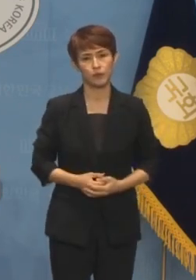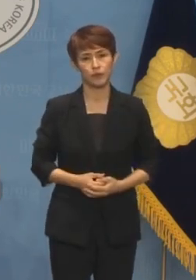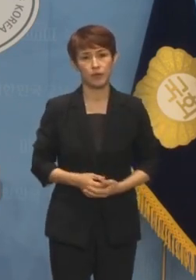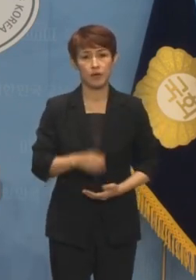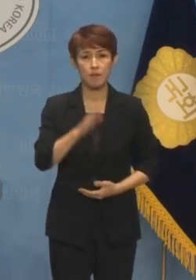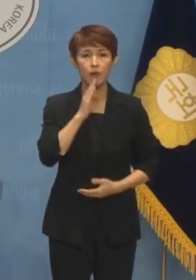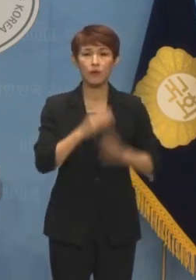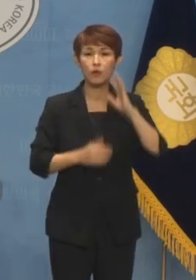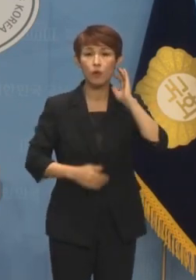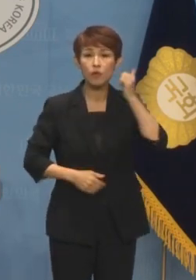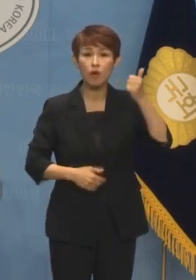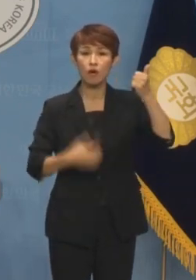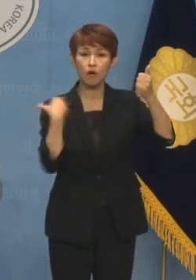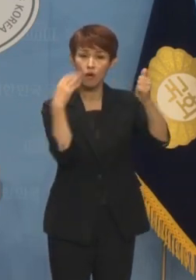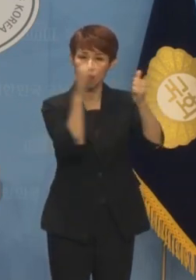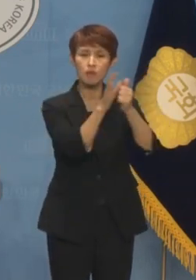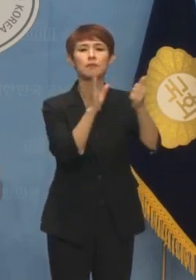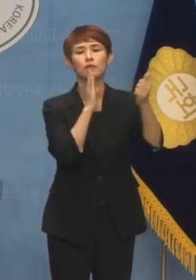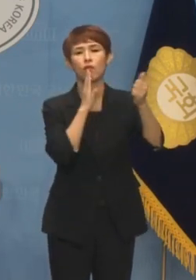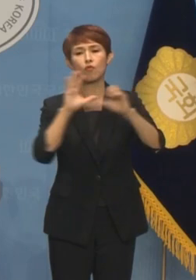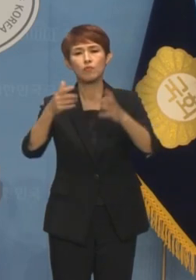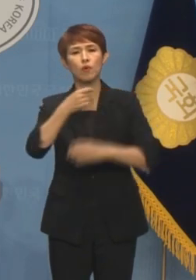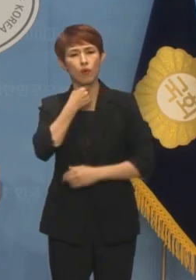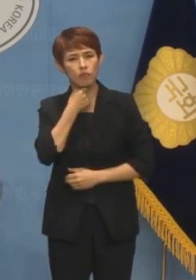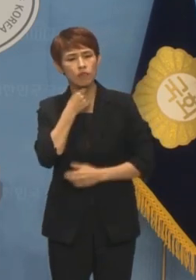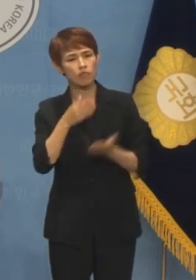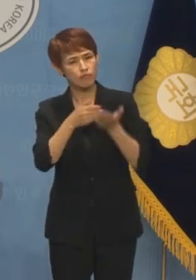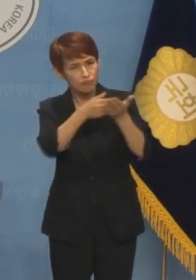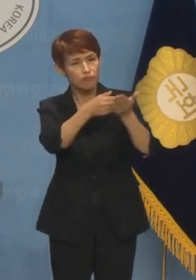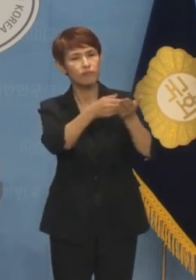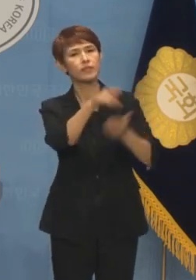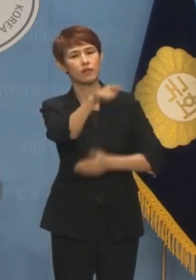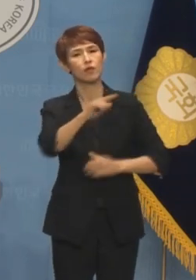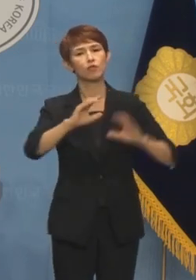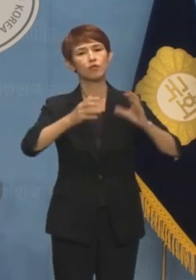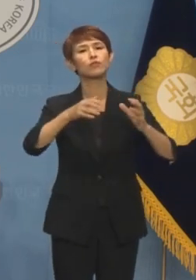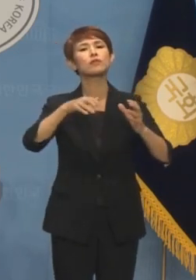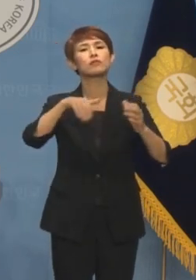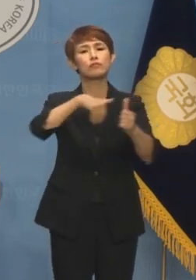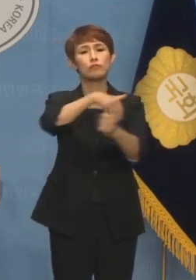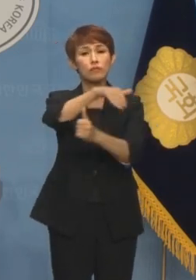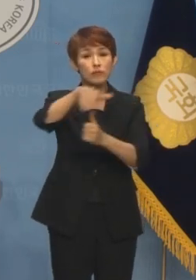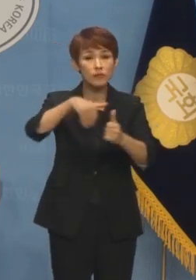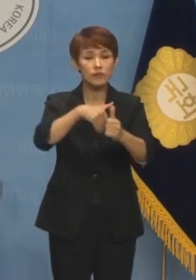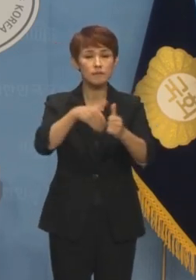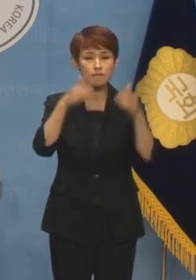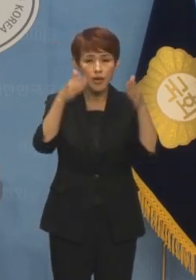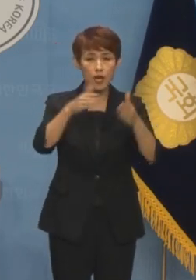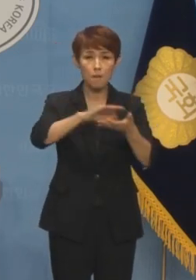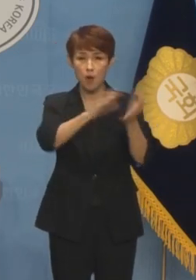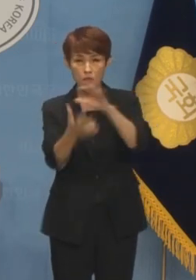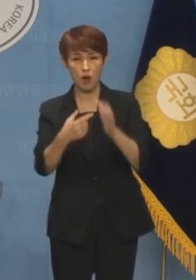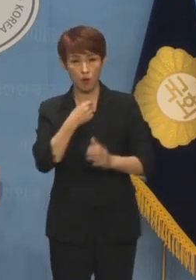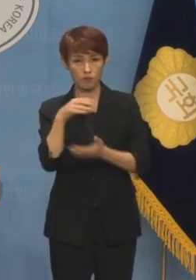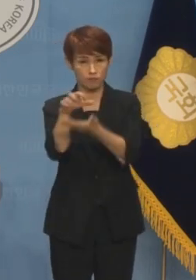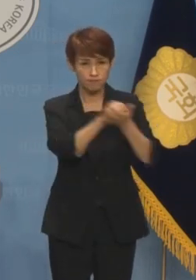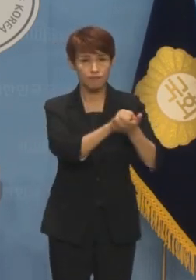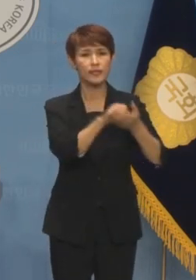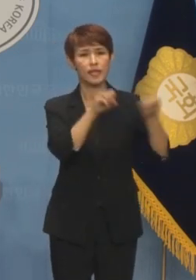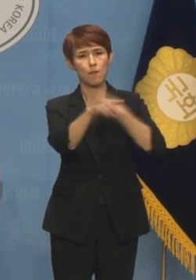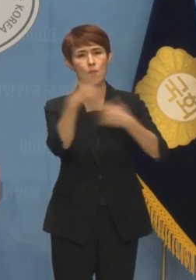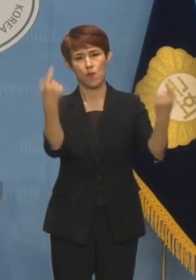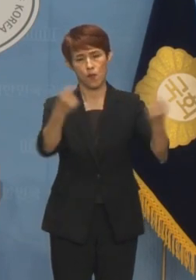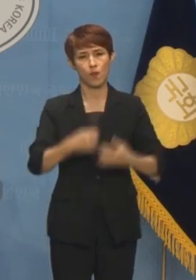그것이 대통령의 본분이자 국민이 요구하는 국정기조 변화를 받아들이겠다는 응답입니다.